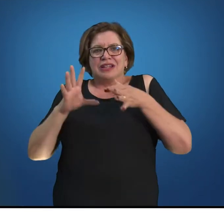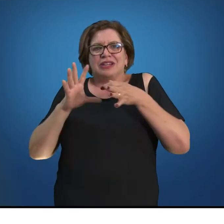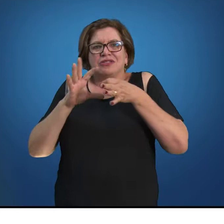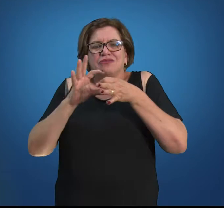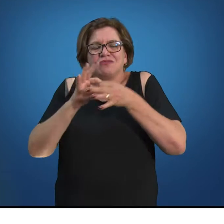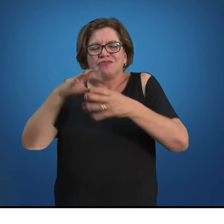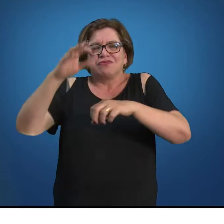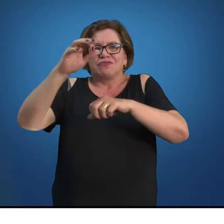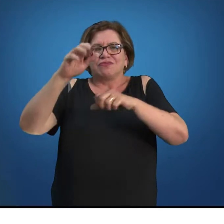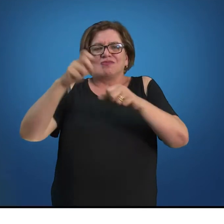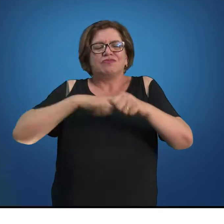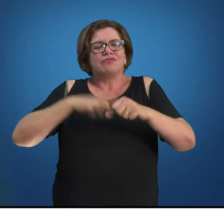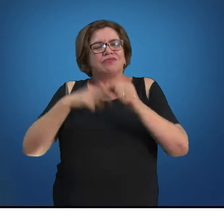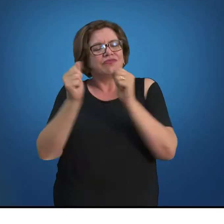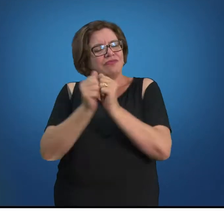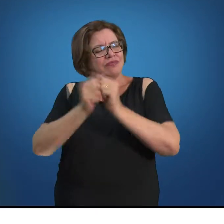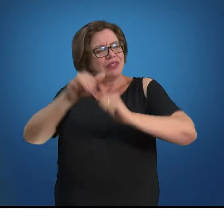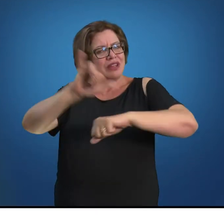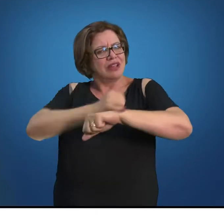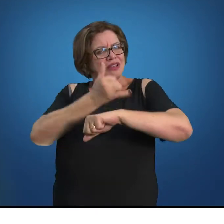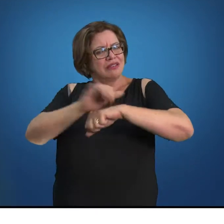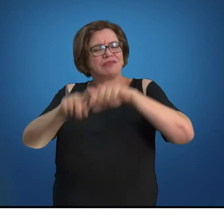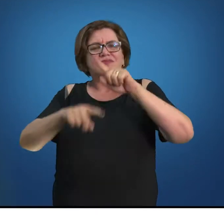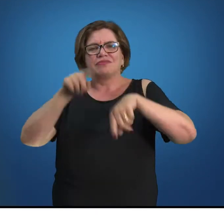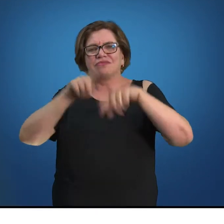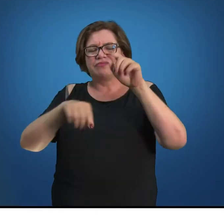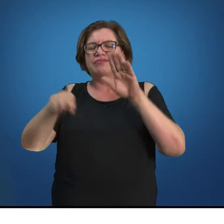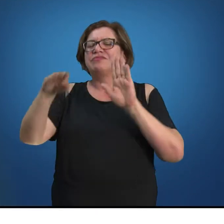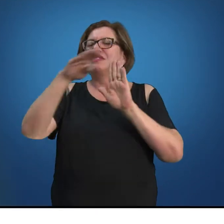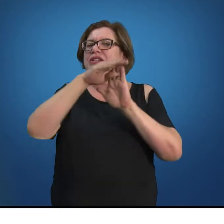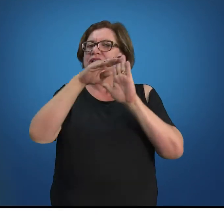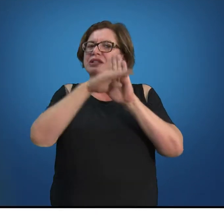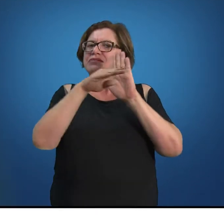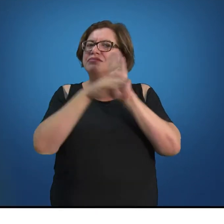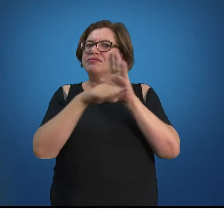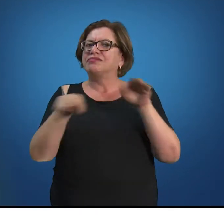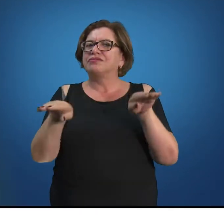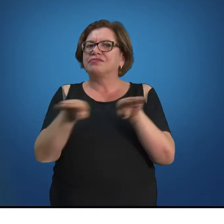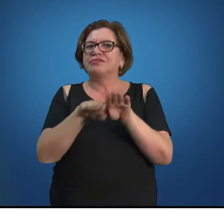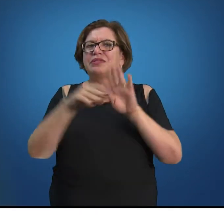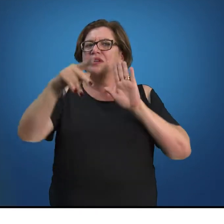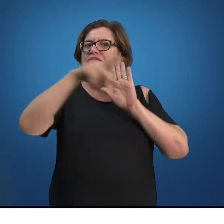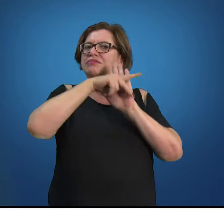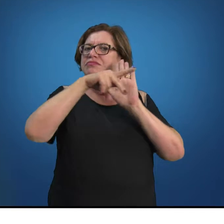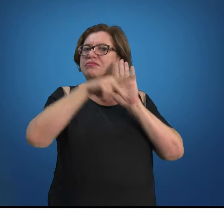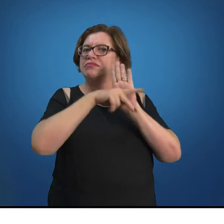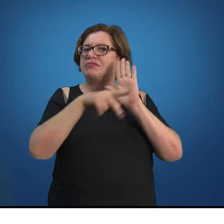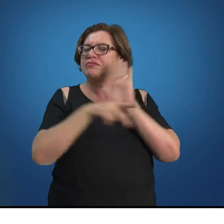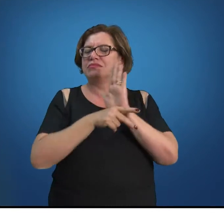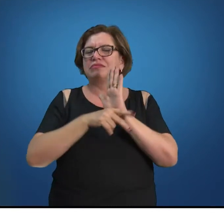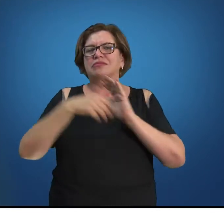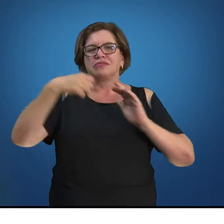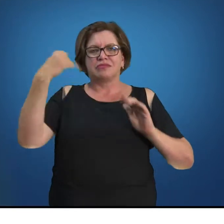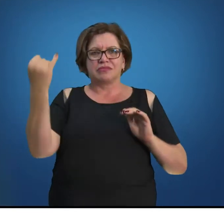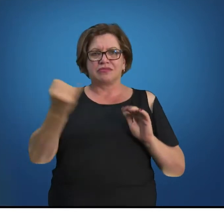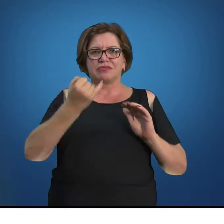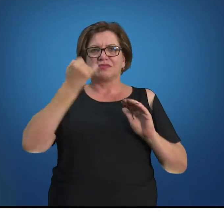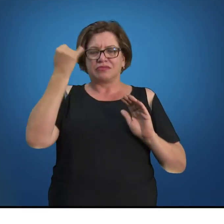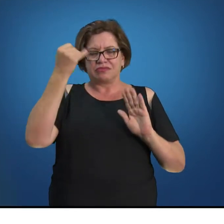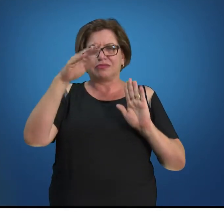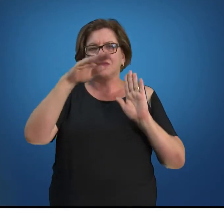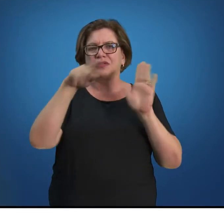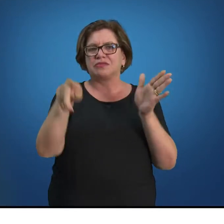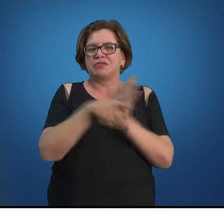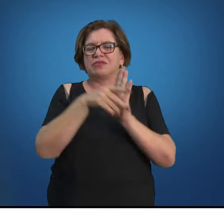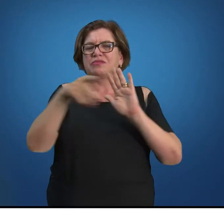às estratégias, aos instrumentos, aos projetos e aos programas prioritários que o plano diretor vai indicar, o sistema